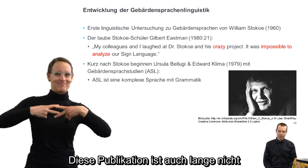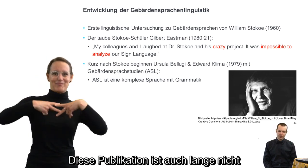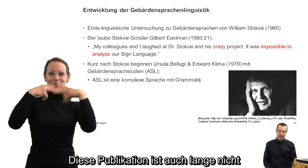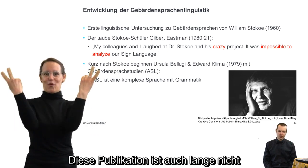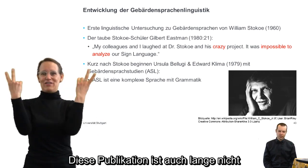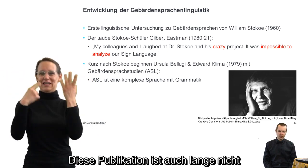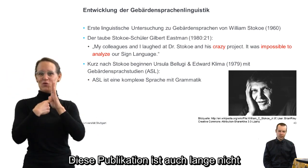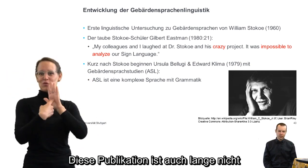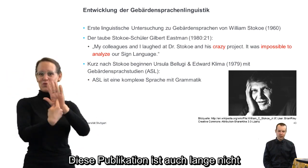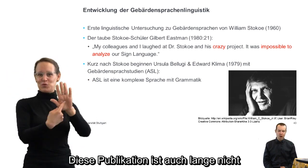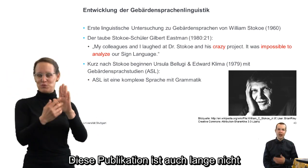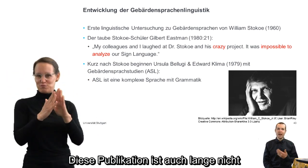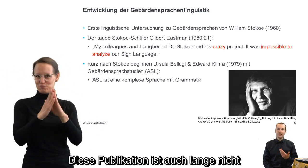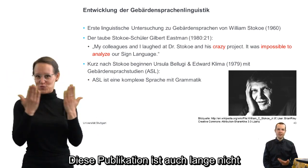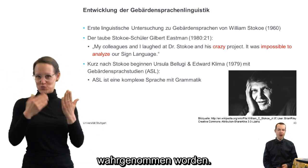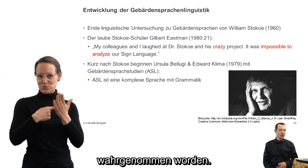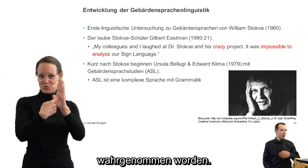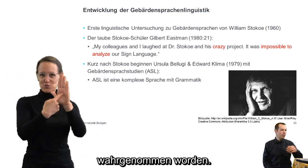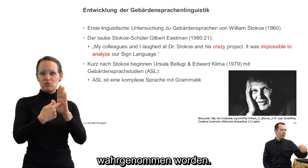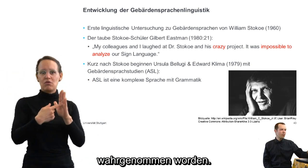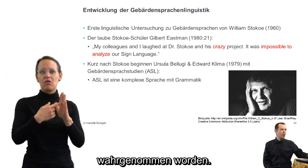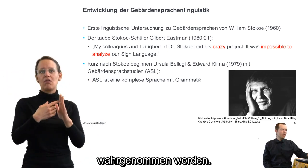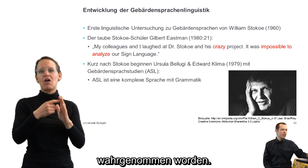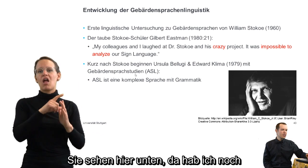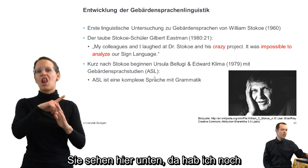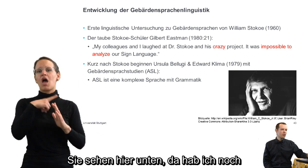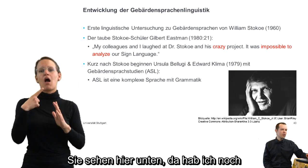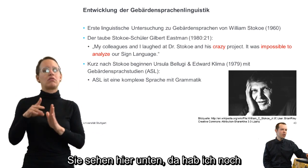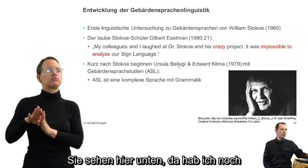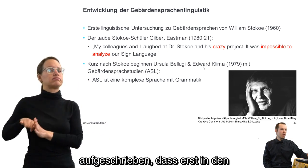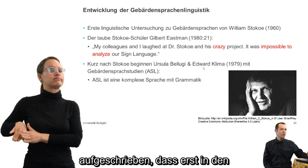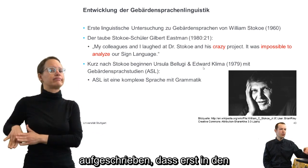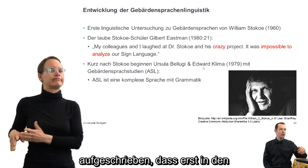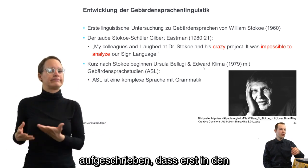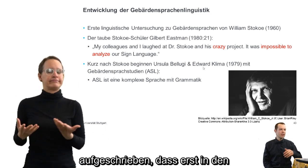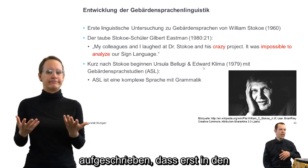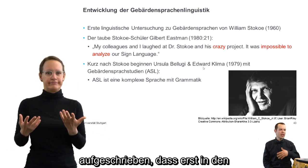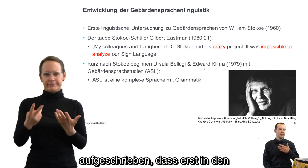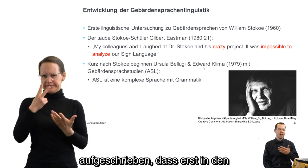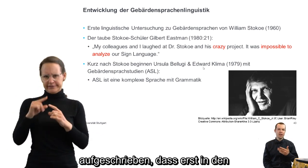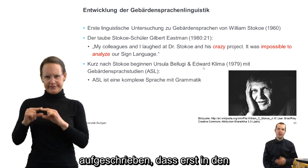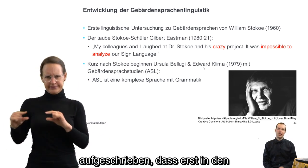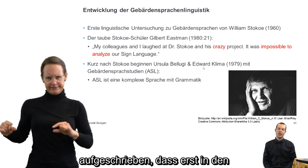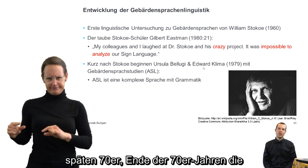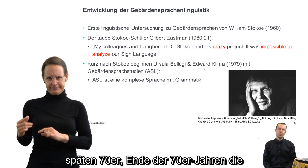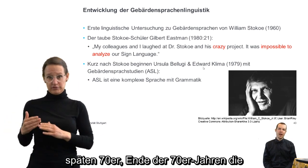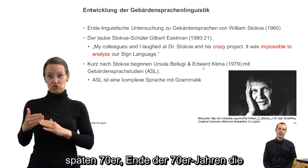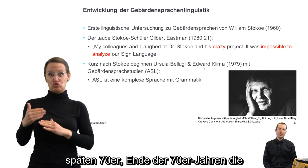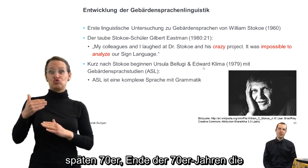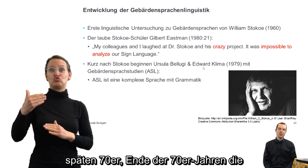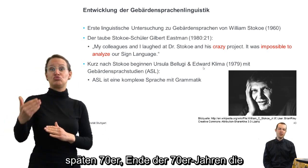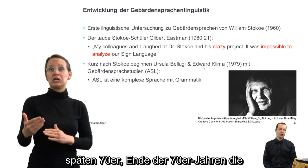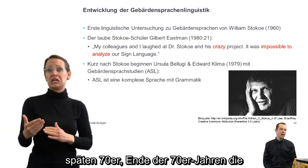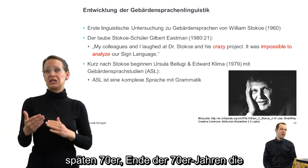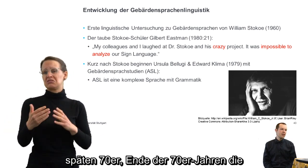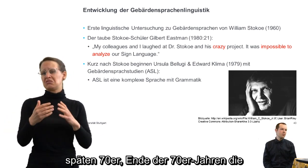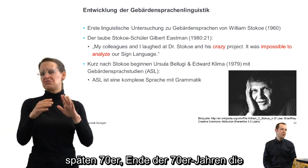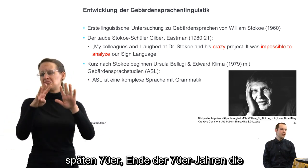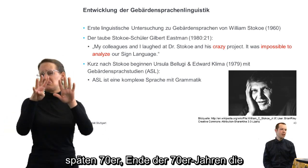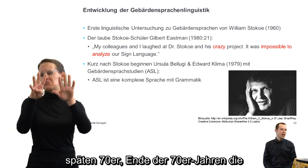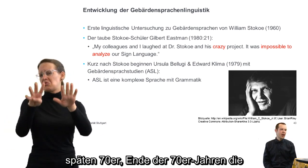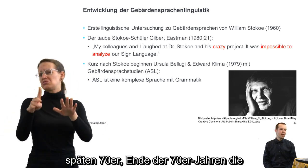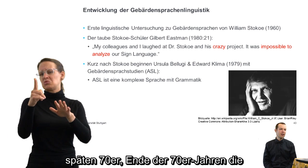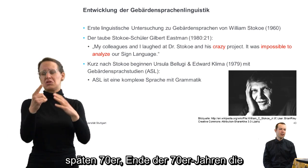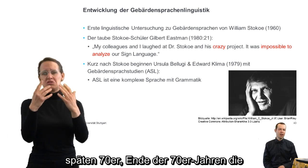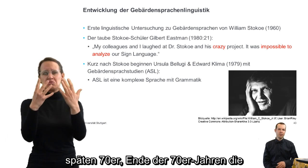ist auch lange nicht wahrgenommen worden. Sie sehen hier unten, ich habe noch aufgeschrieben, dass erst dann in den späten 70er oder Ende der